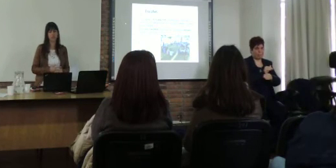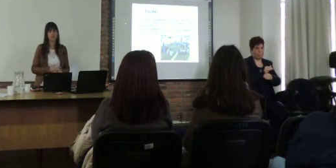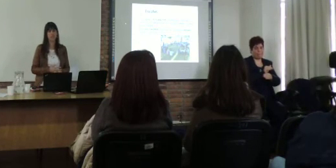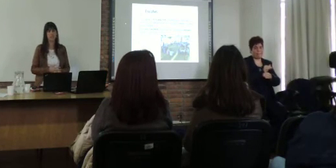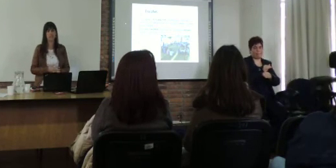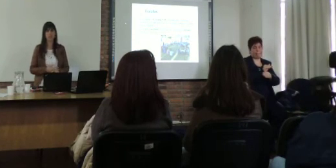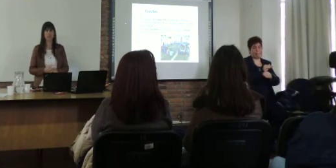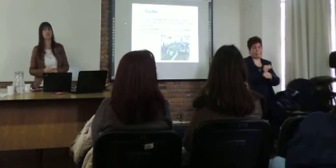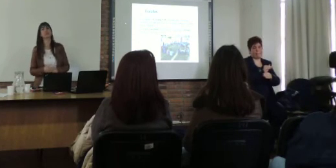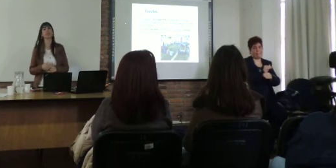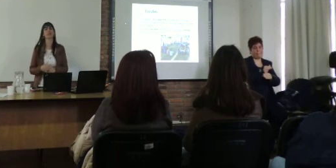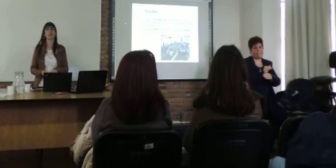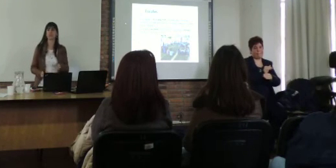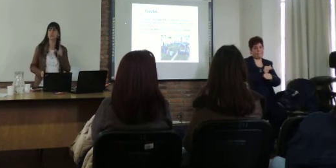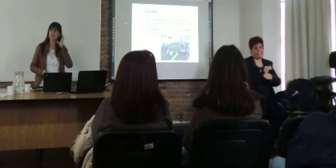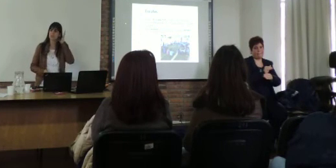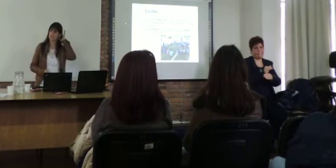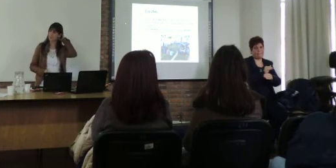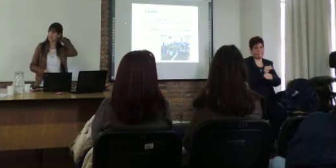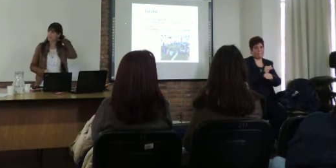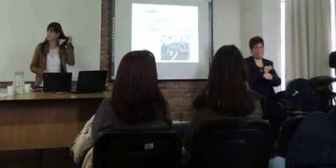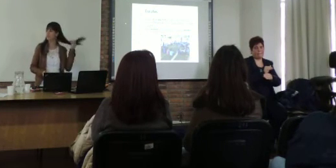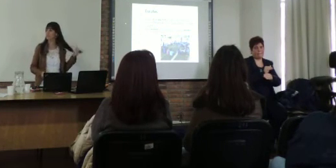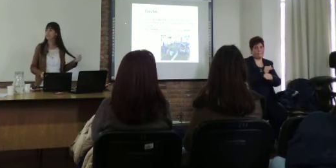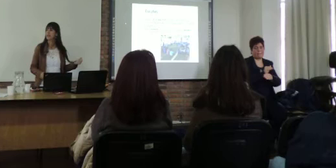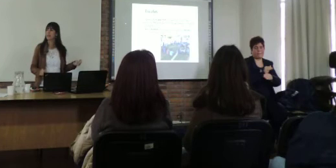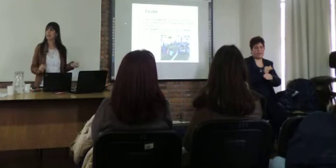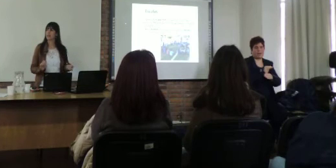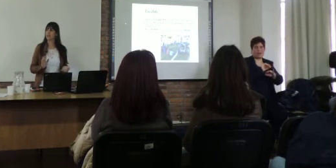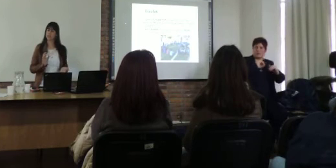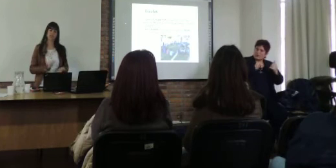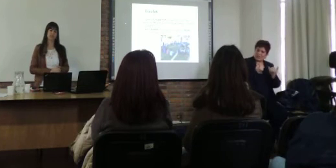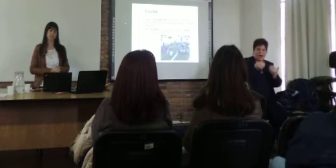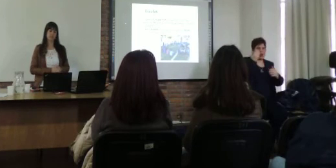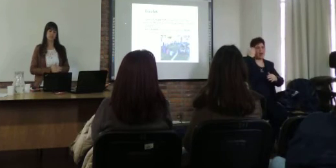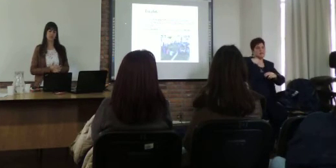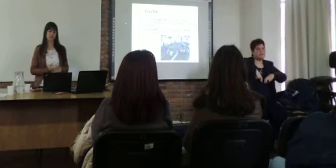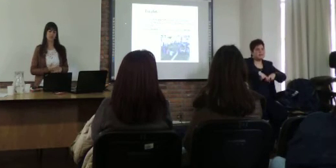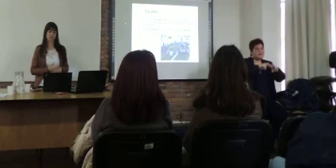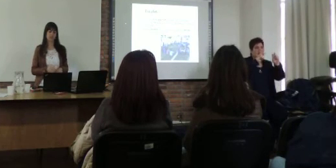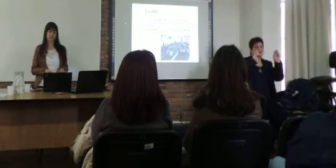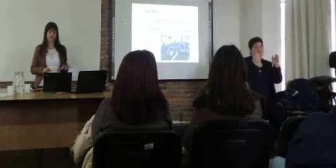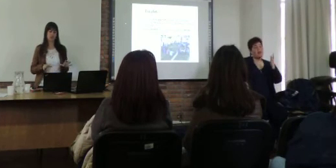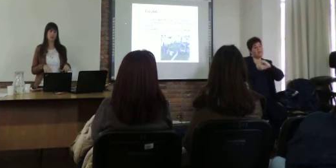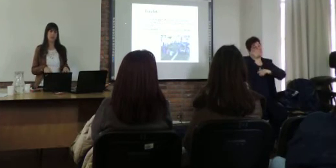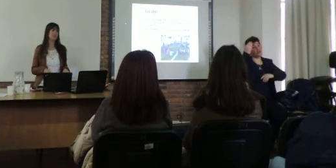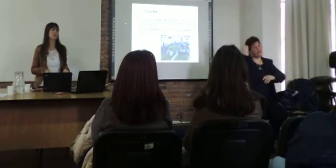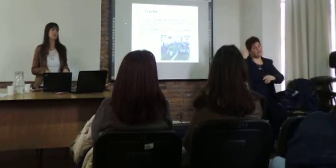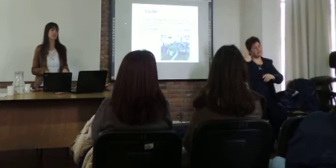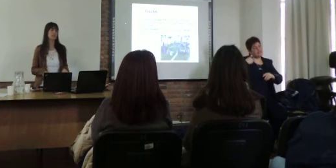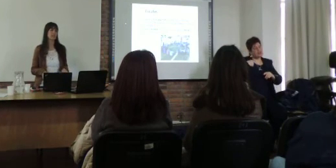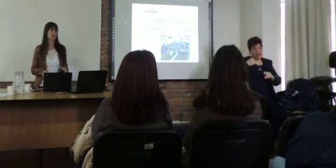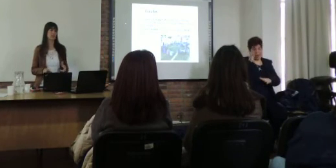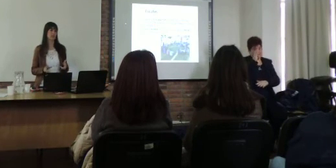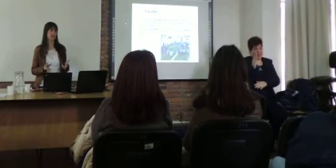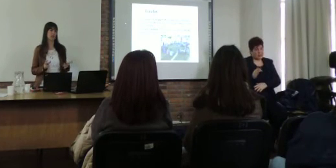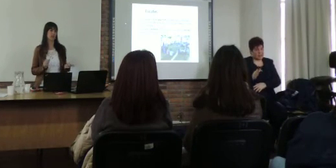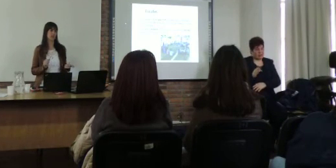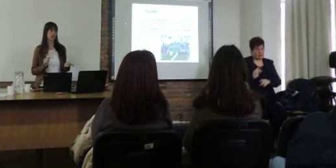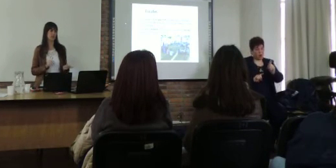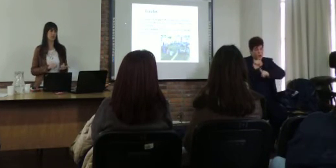Então, a gente trouxe um recorte das nossas pesquisas que estão sendo desenvolvidas no Brasil,